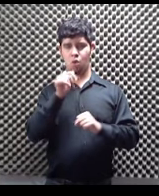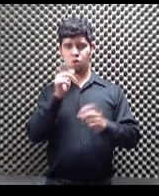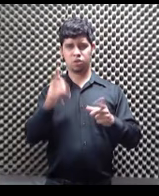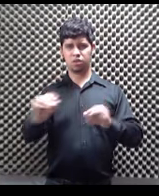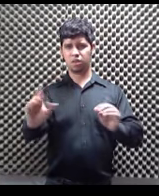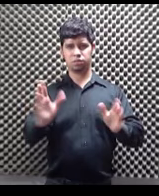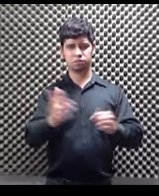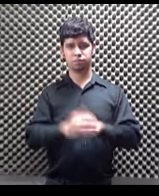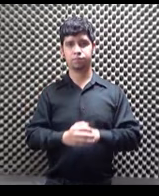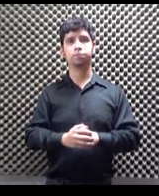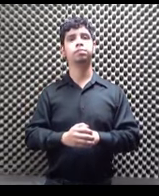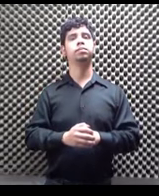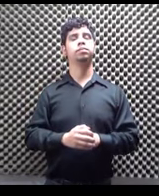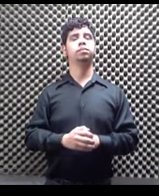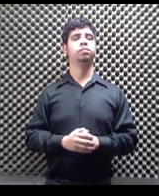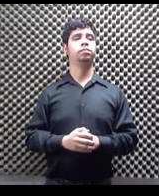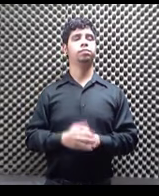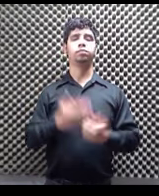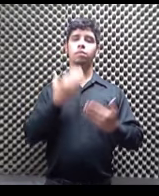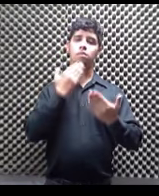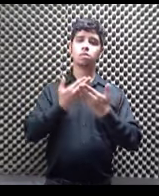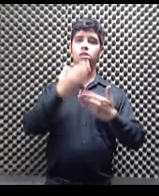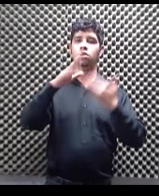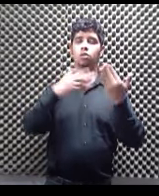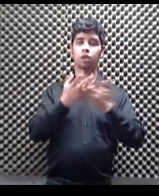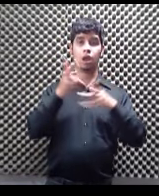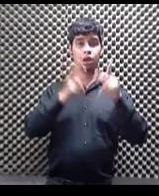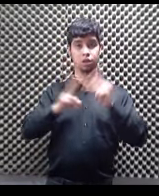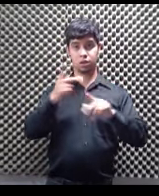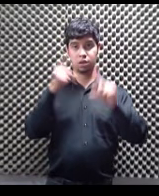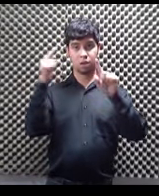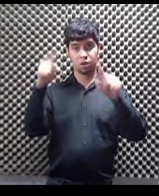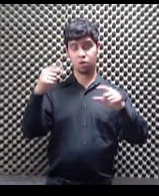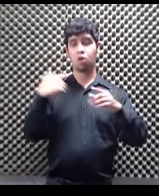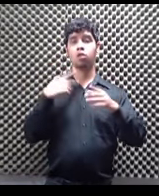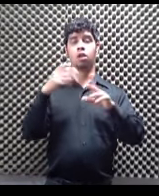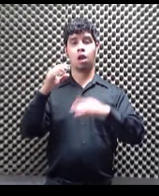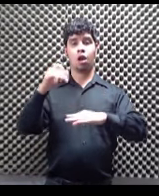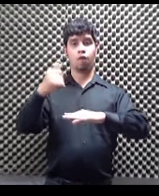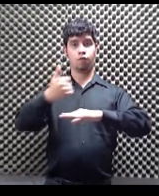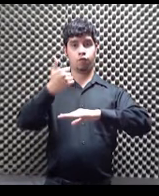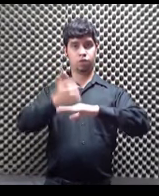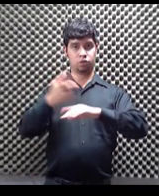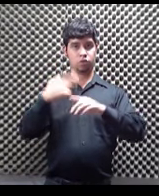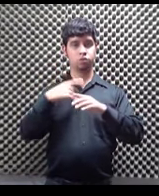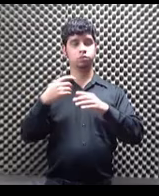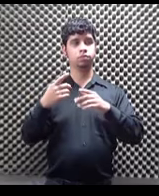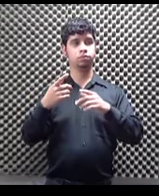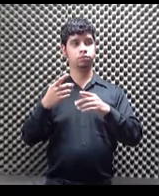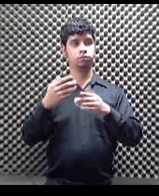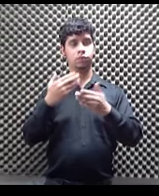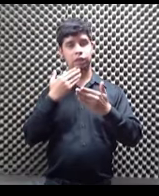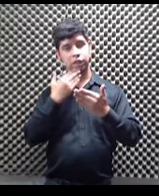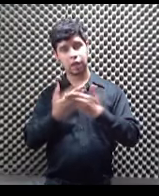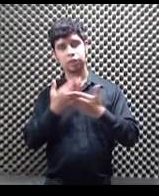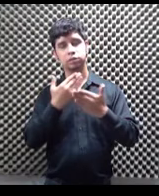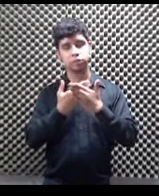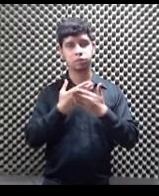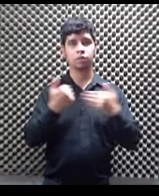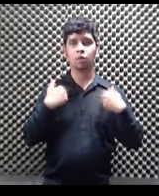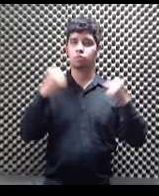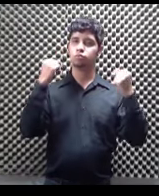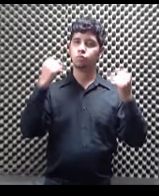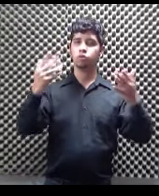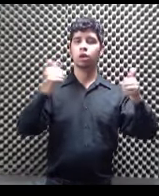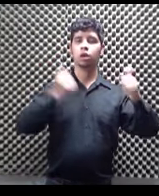Pero además, gracias a todos los que han ido a la fundación en este fin de semana. Oye, ¿verdad? Tuvimos muchas